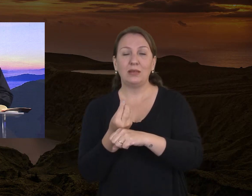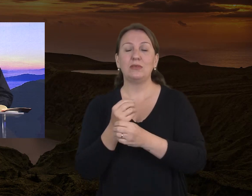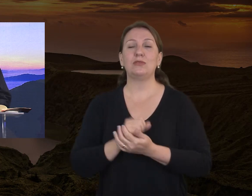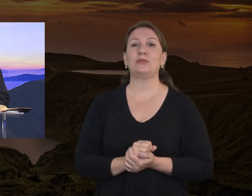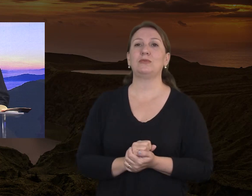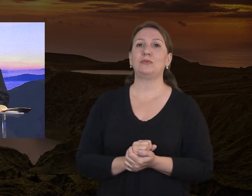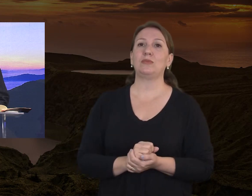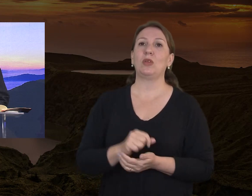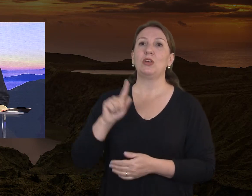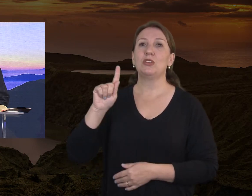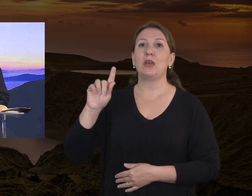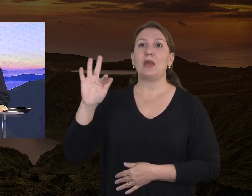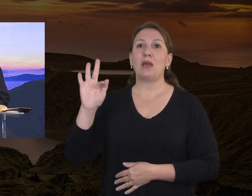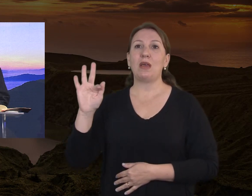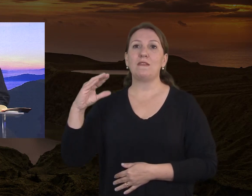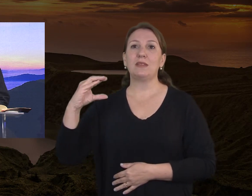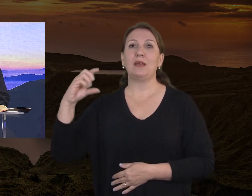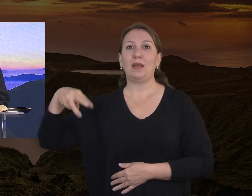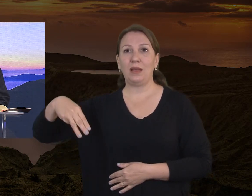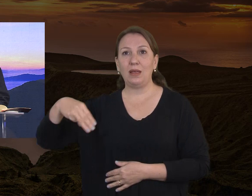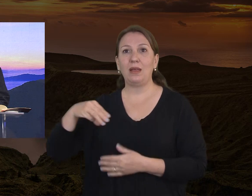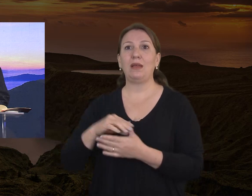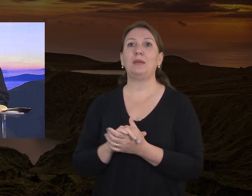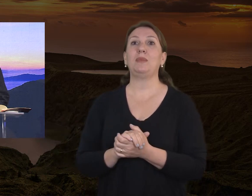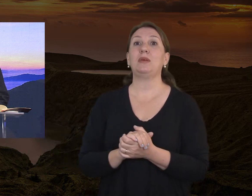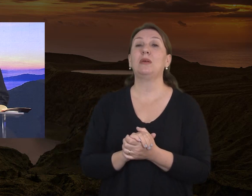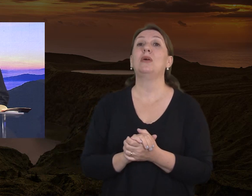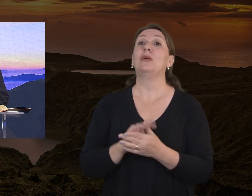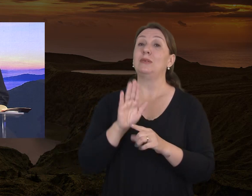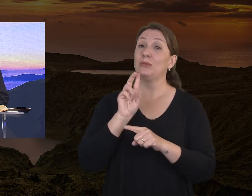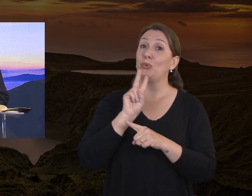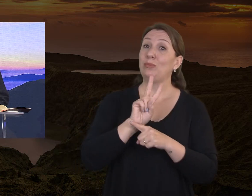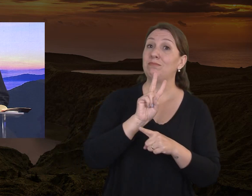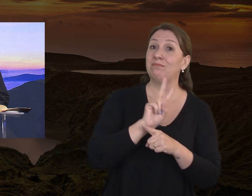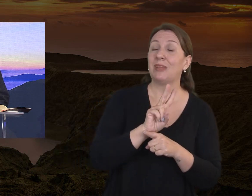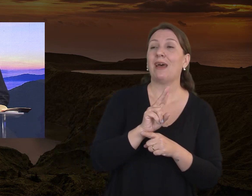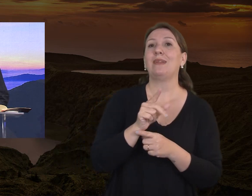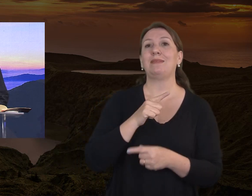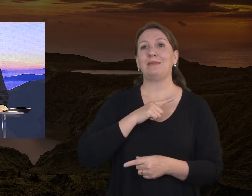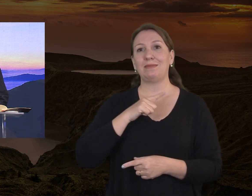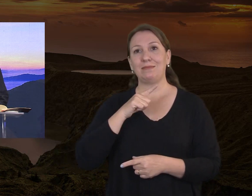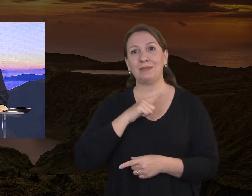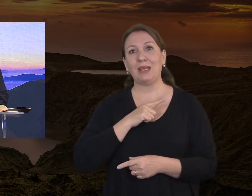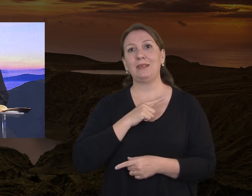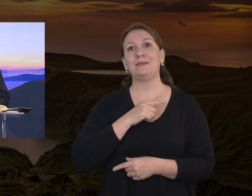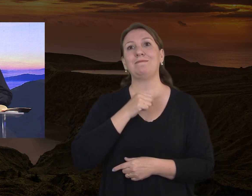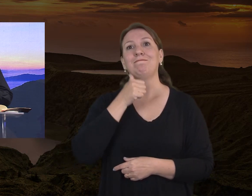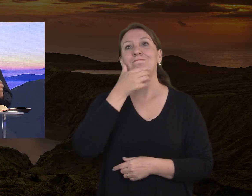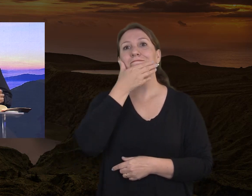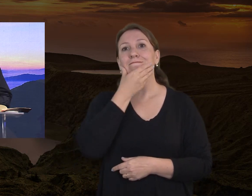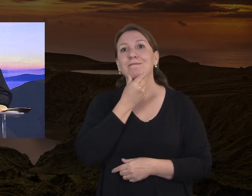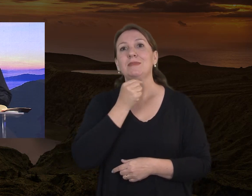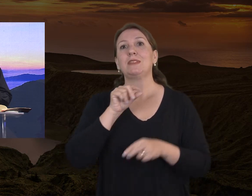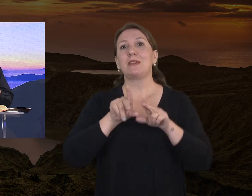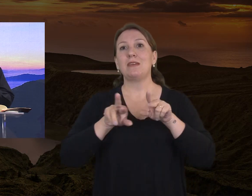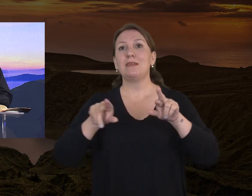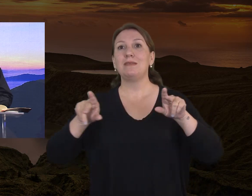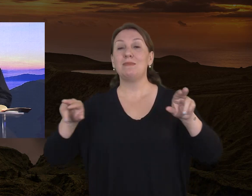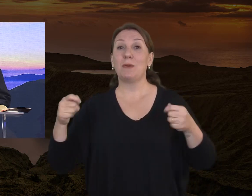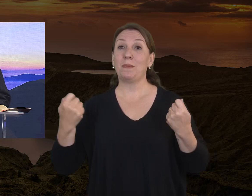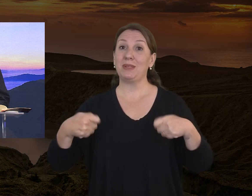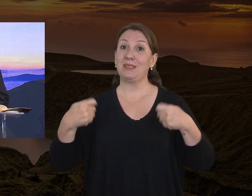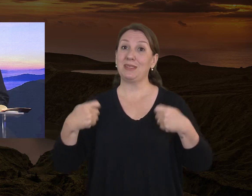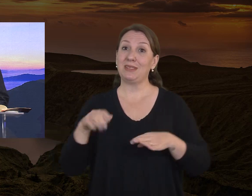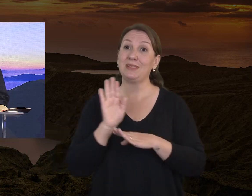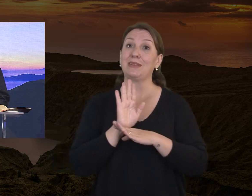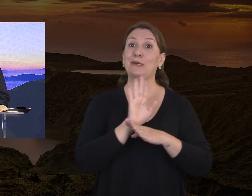Cuidem daqueles que são menos favorecidos, estão passando por necessidade, né? Cada grupo familiar, cada igreja cuide